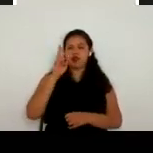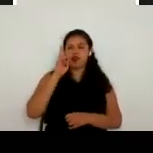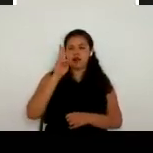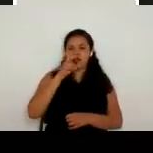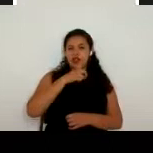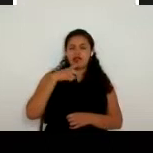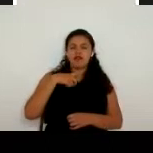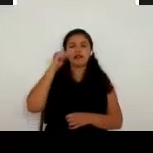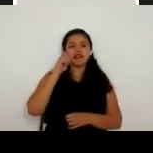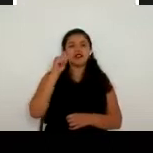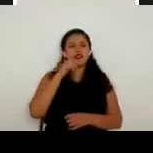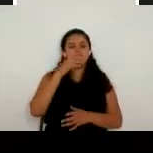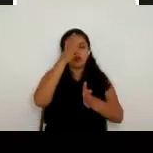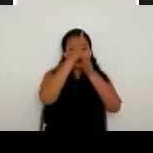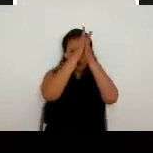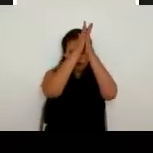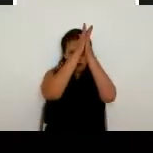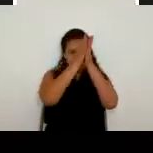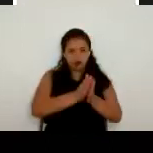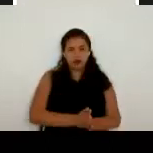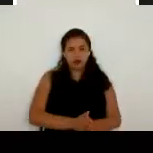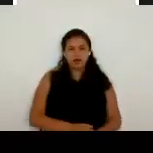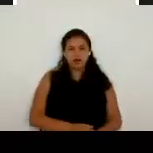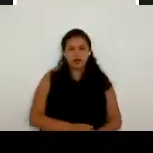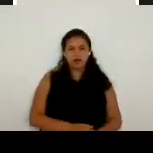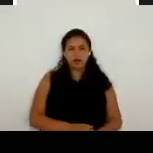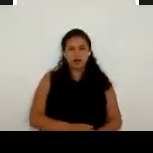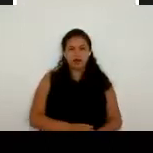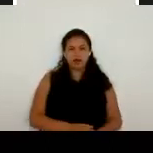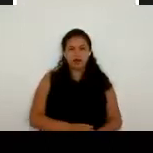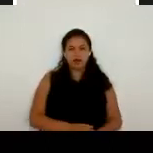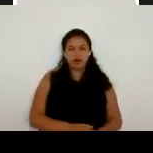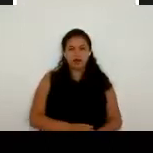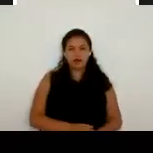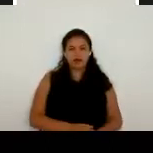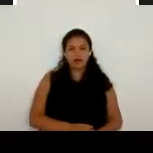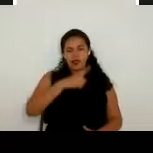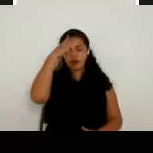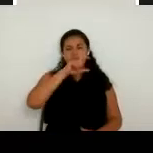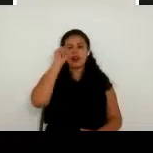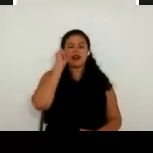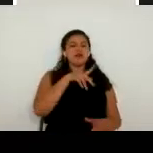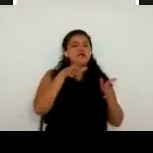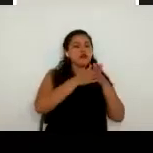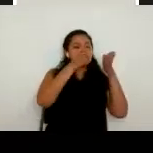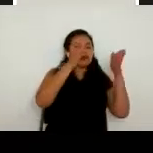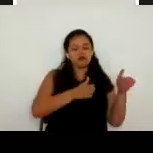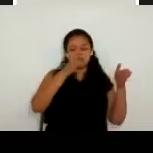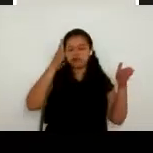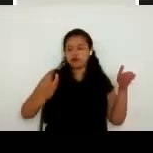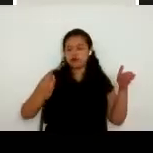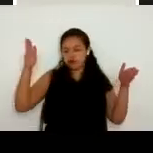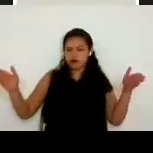estar parejos en el en cuanto a la que tienen que cuidar la misma distancia para que sus